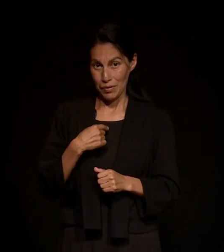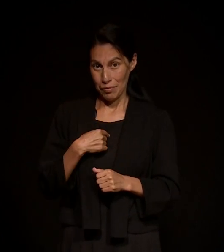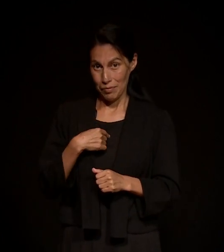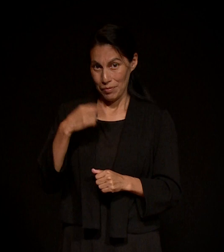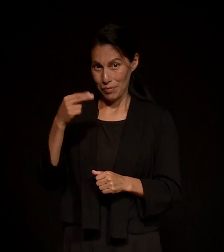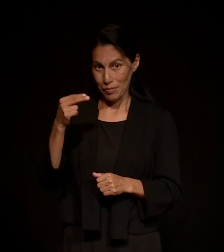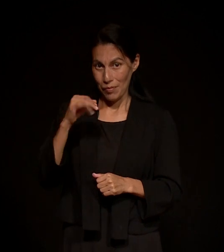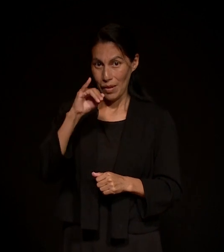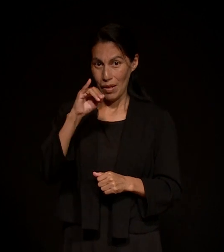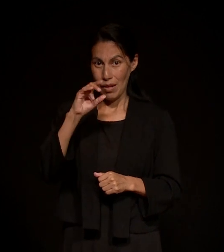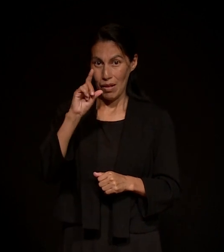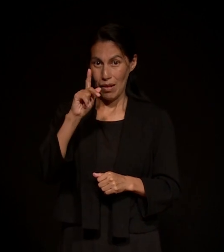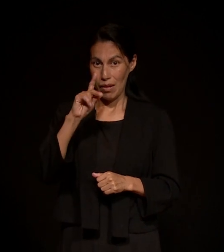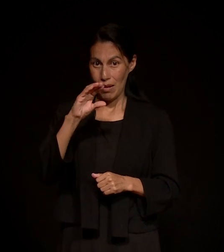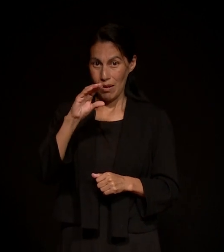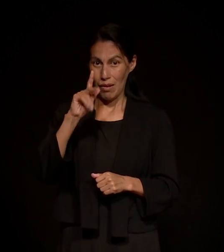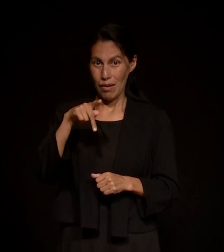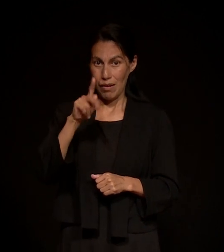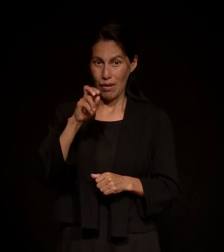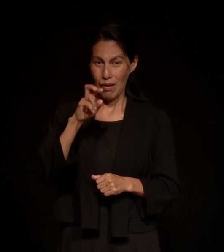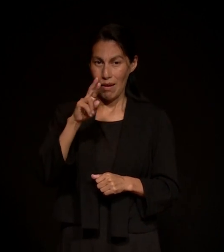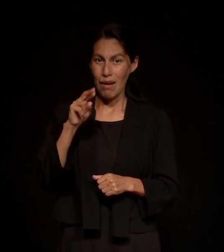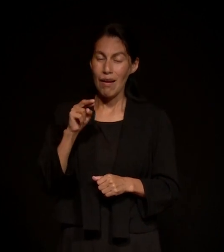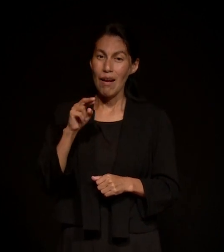Bueno, yo me llamo José.